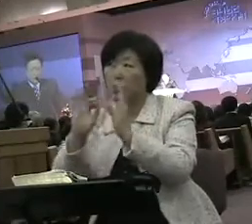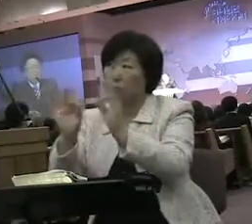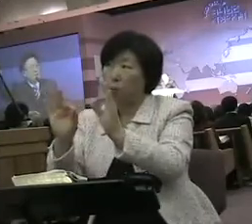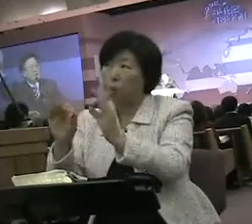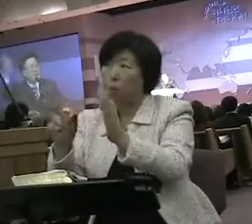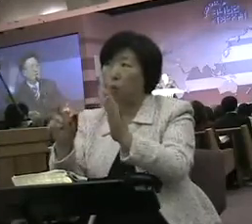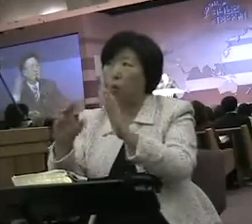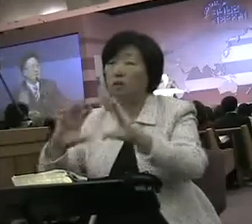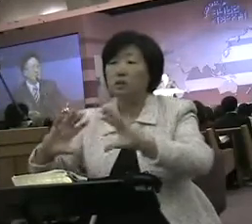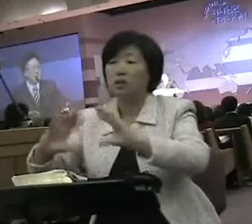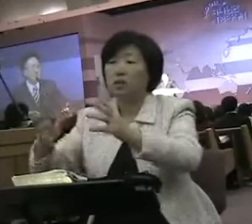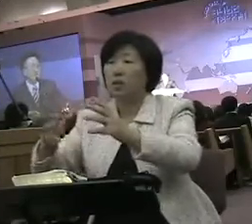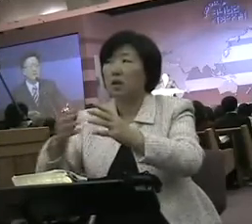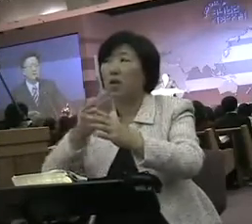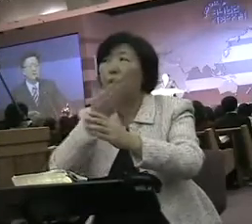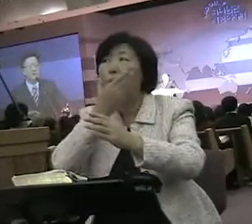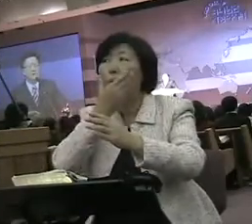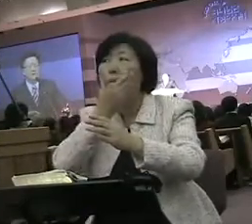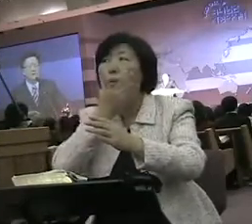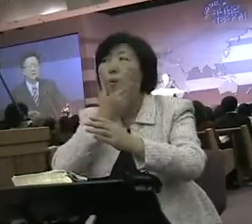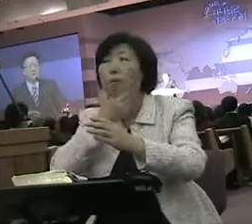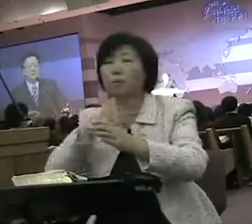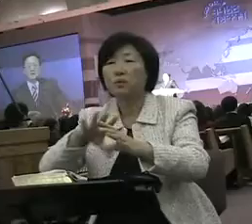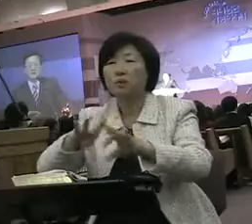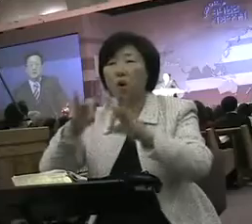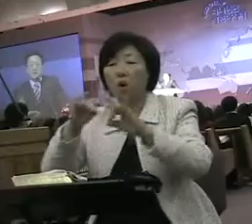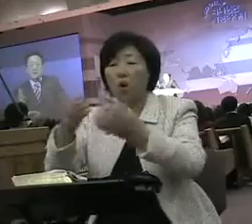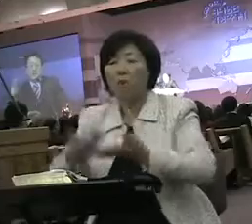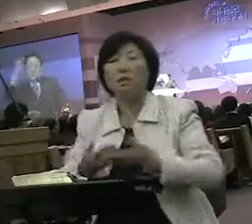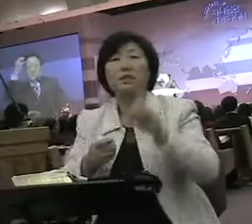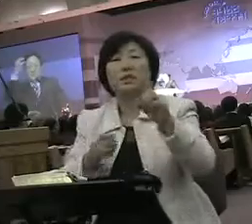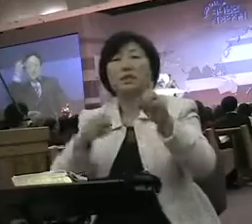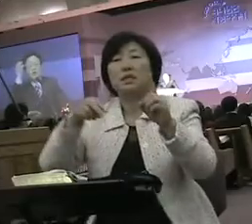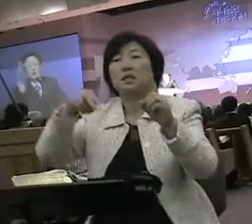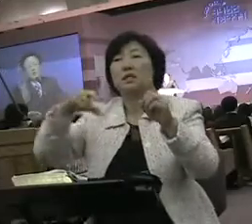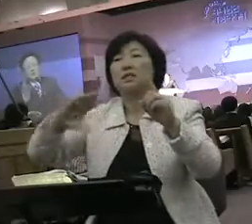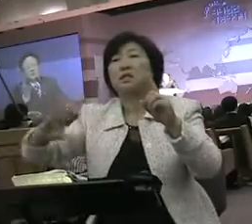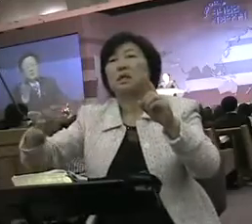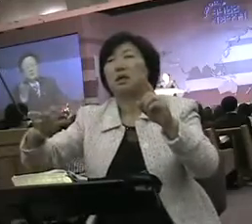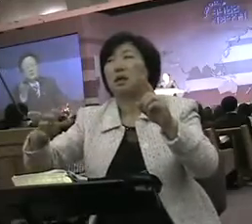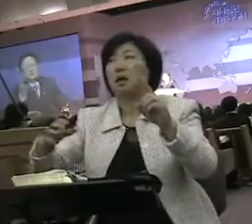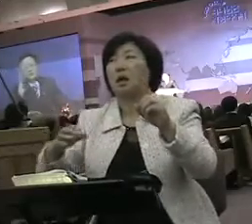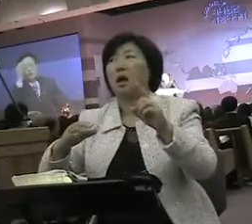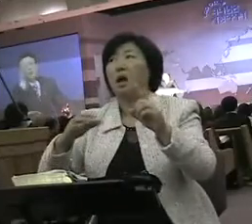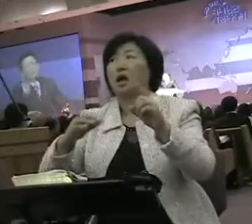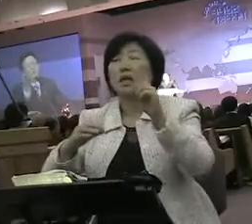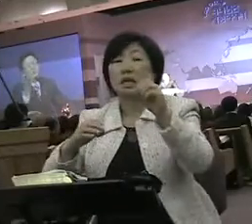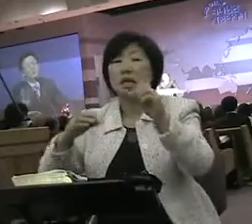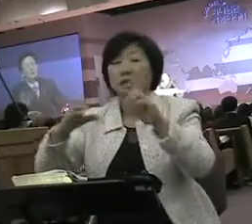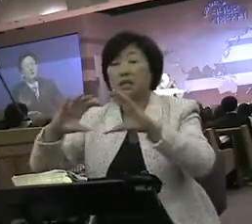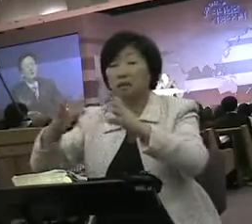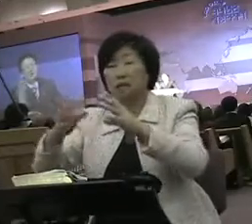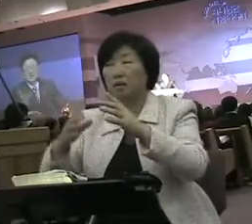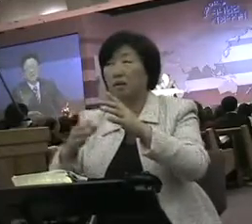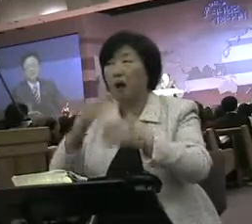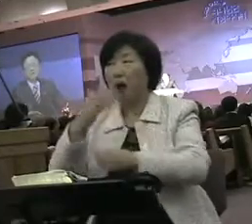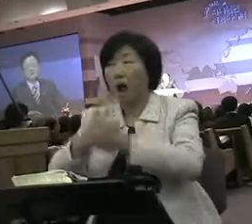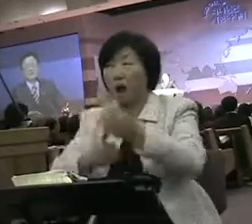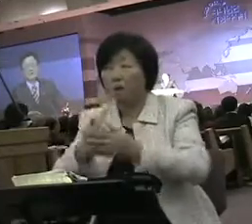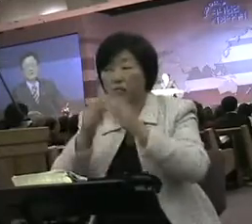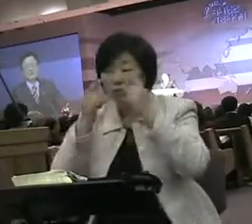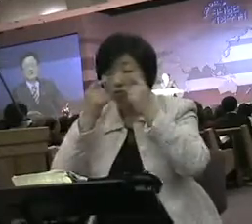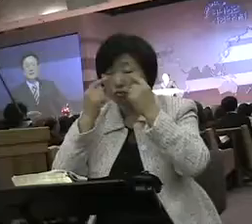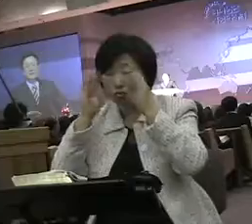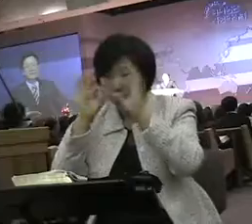복음을 처음 받아들인 세대가 신앙의 1세대입니다. 이 1세대는 하나님을 목격한 세대예요. 눈으로 본 세대입니다.